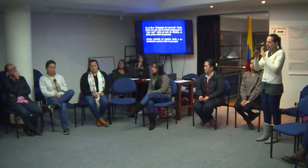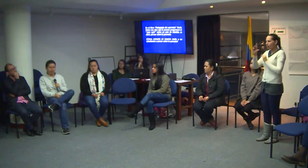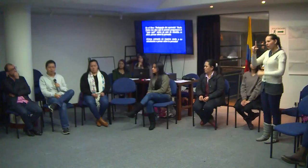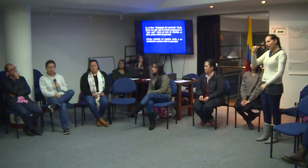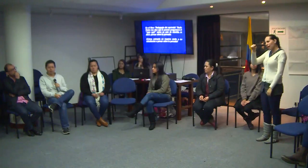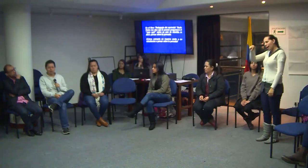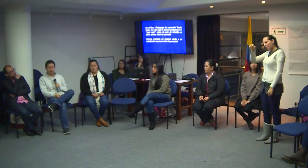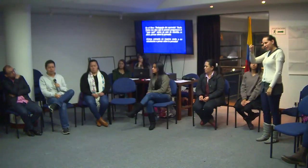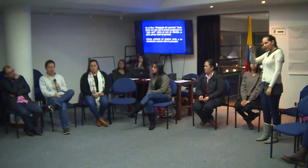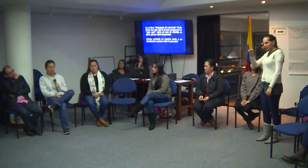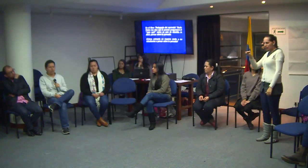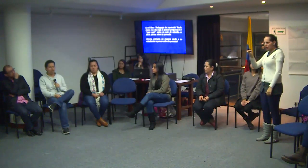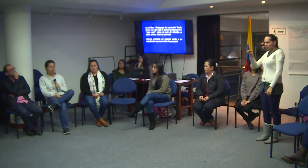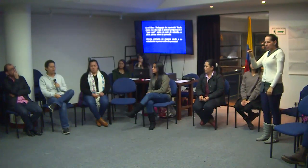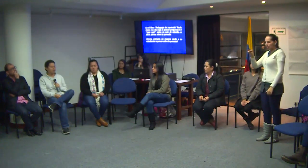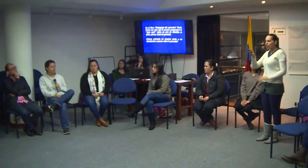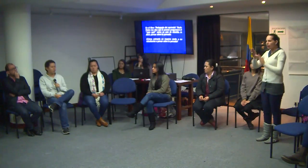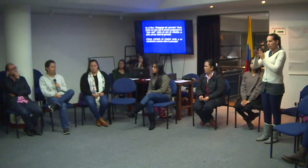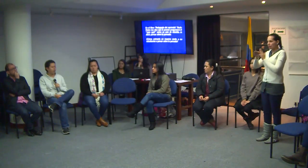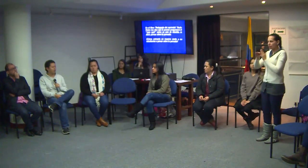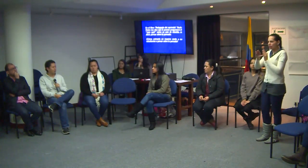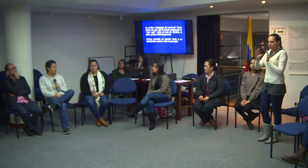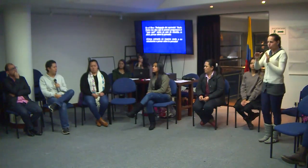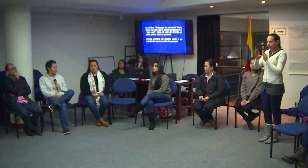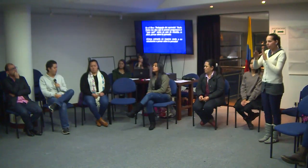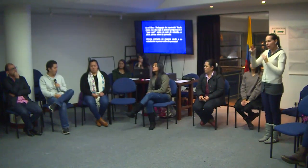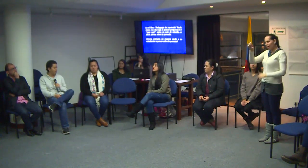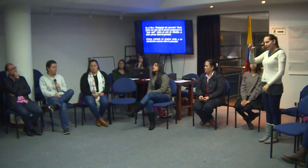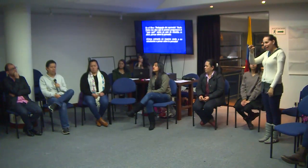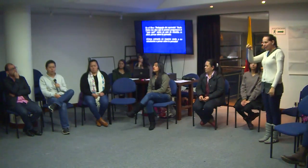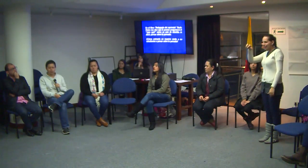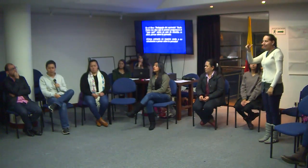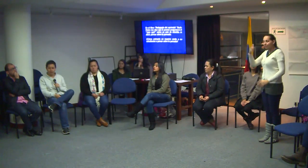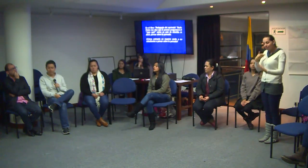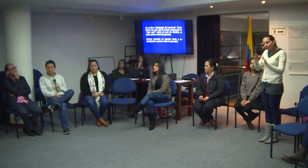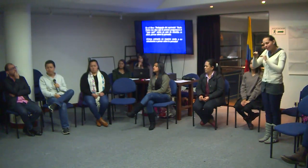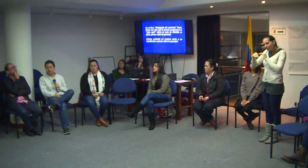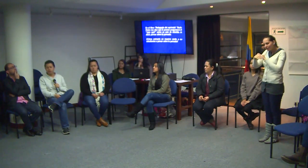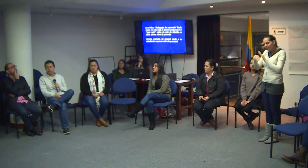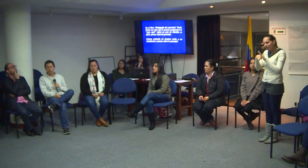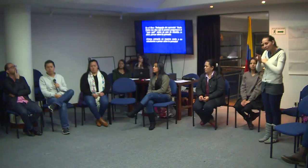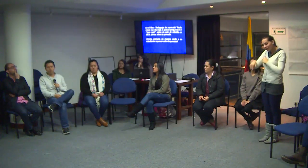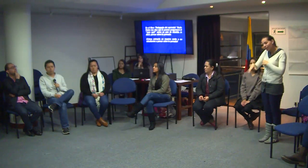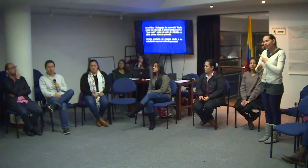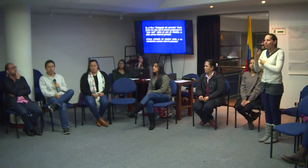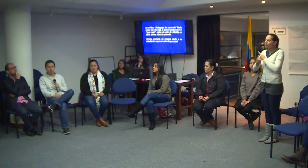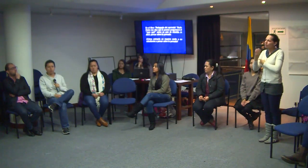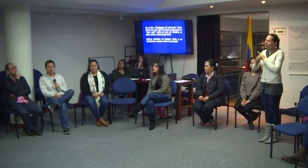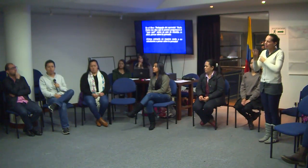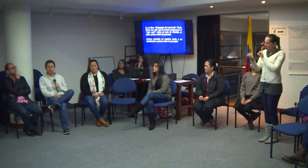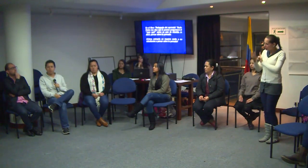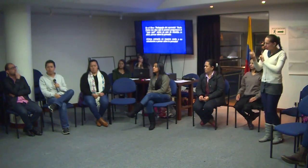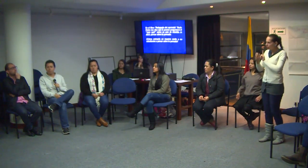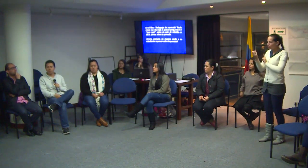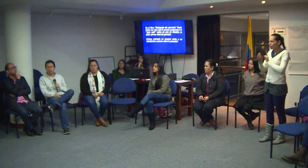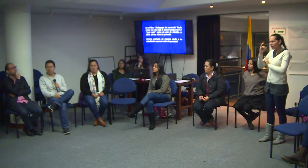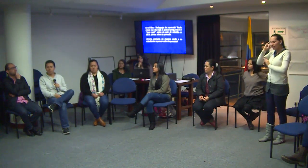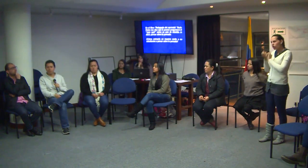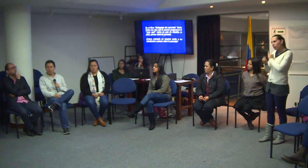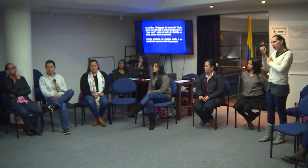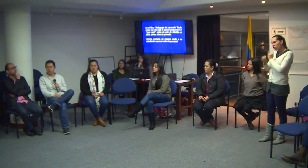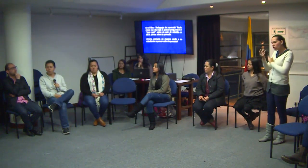Ingresé a la pedagógica, a la licenciatura en psicología y pedagogía, me gradué de ella. Por proceso de homologación aquí nada más